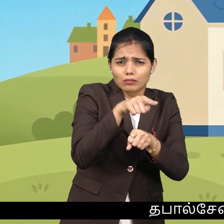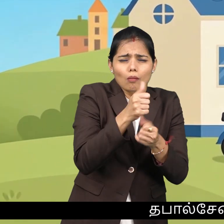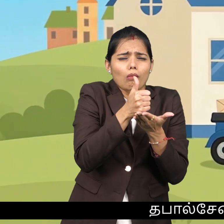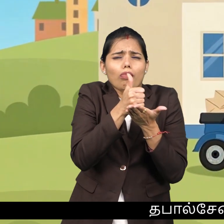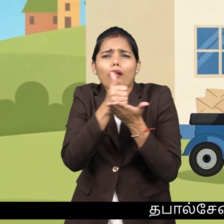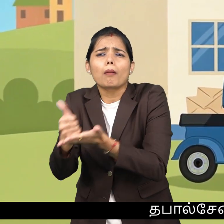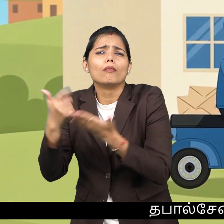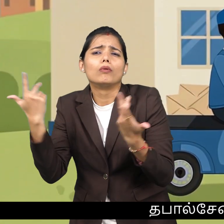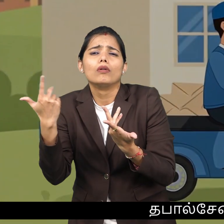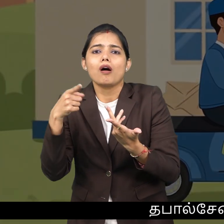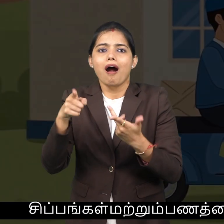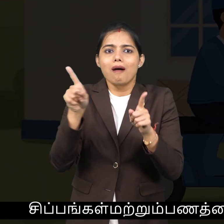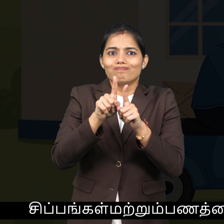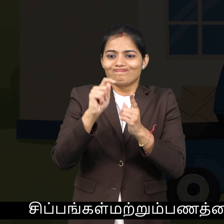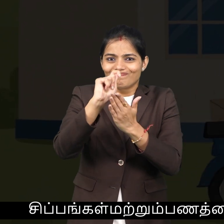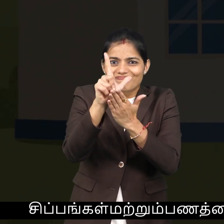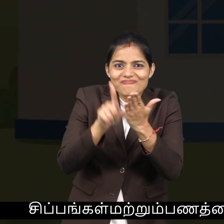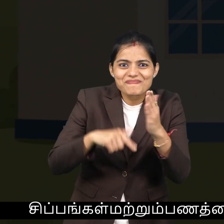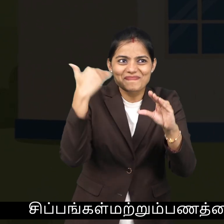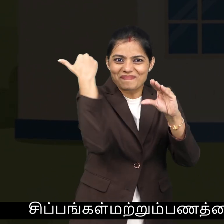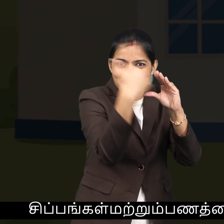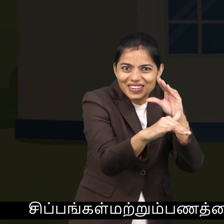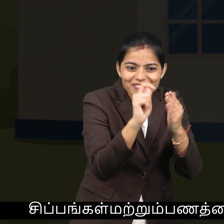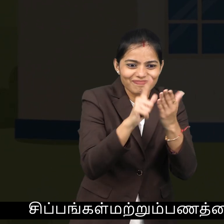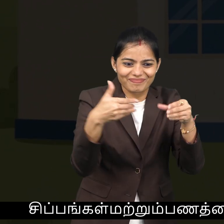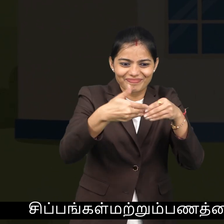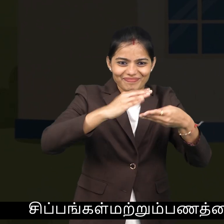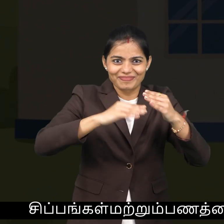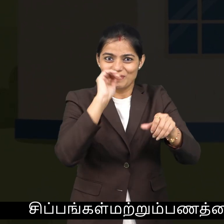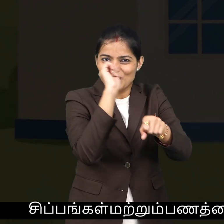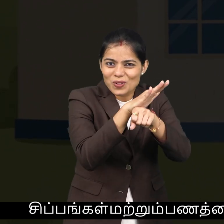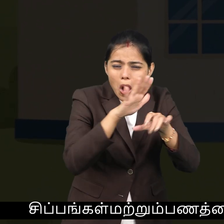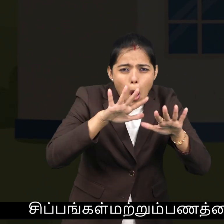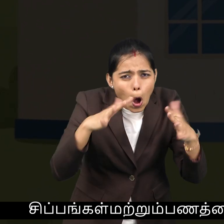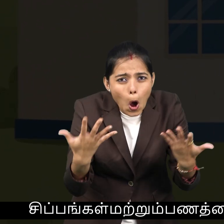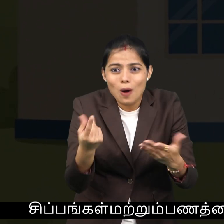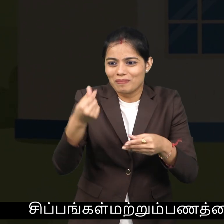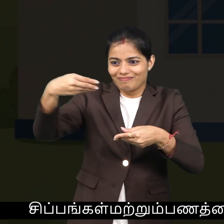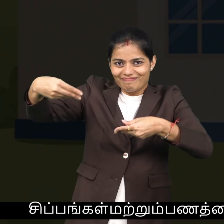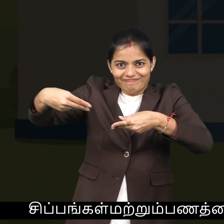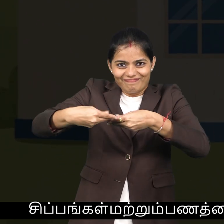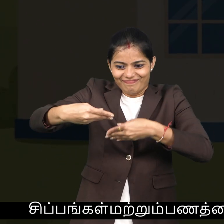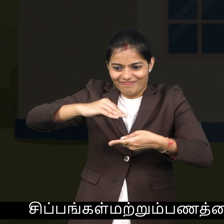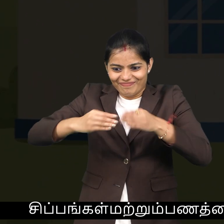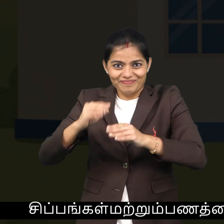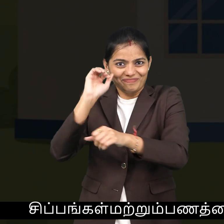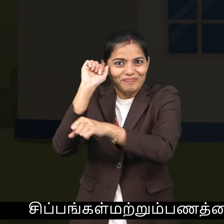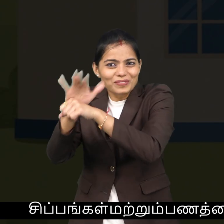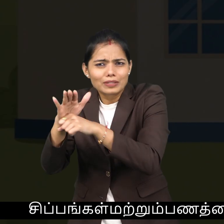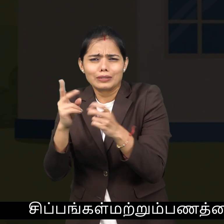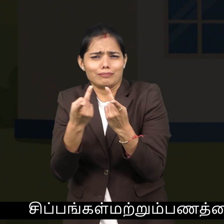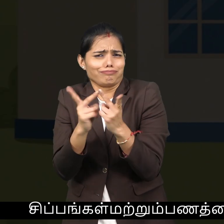தபால் சேவைகள் நமக்கு கடிதங்கள், சிப்பங்கள் மற்றும் பணத்தை பல